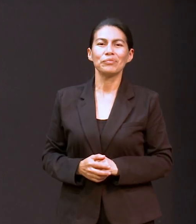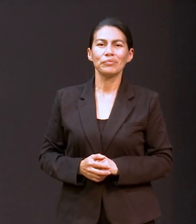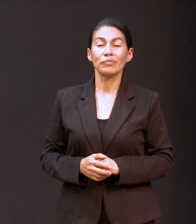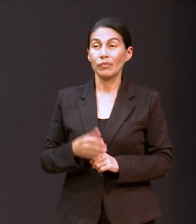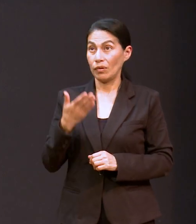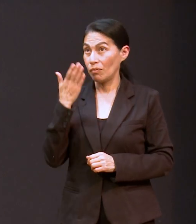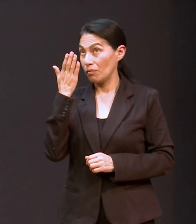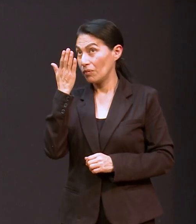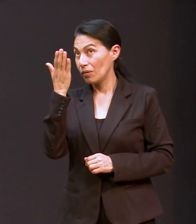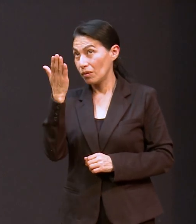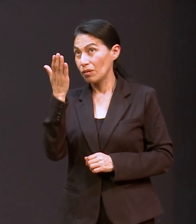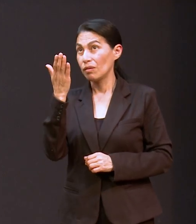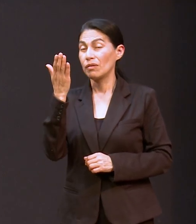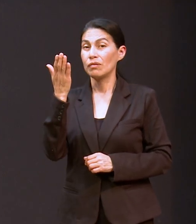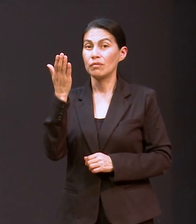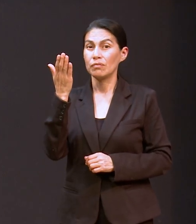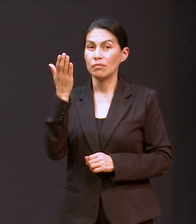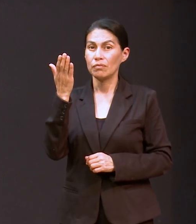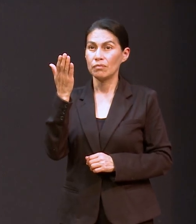oración pidiendo